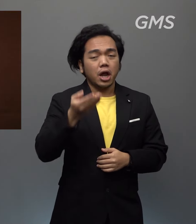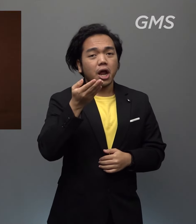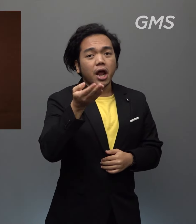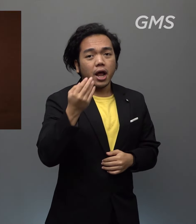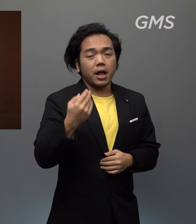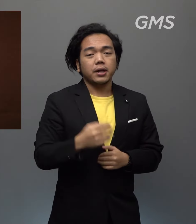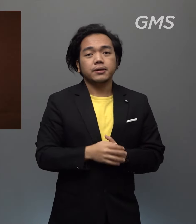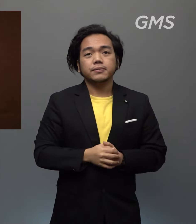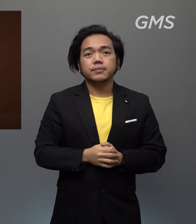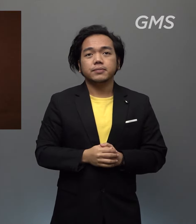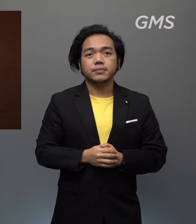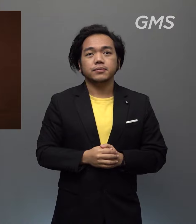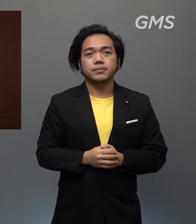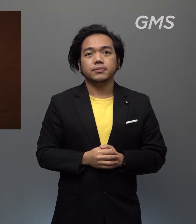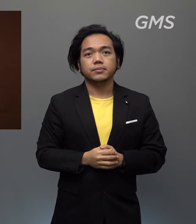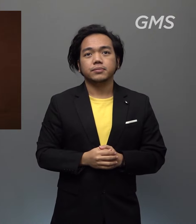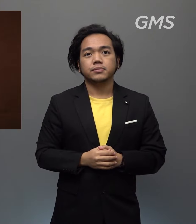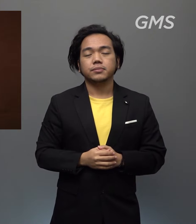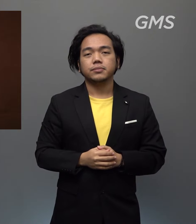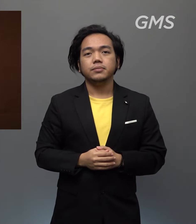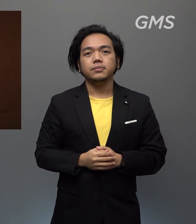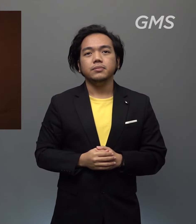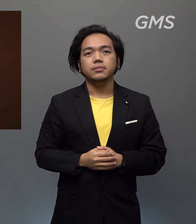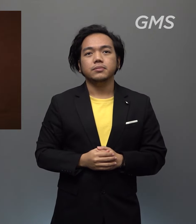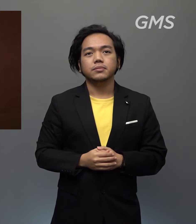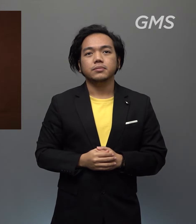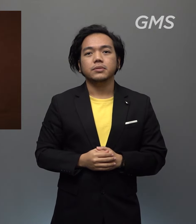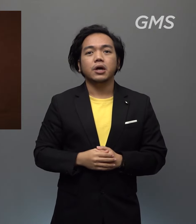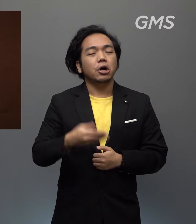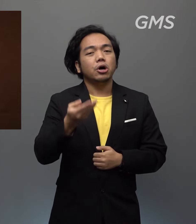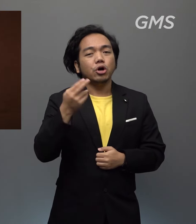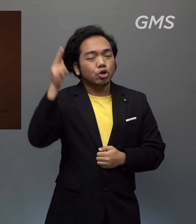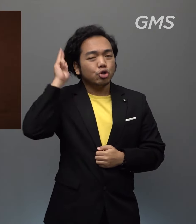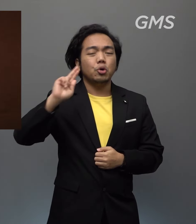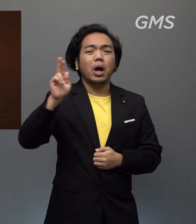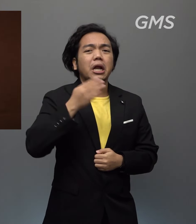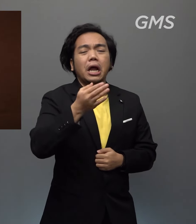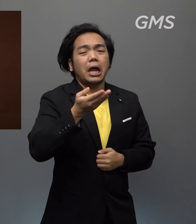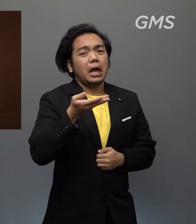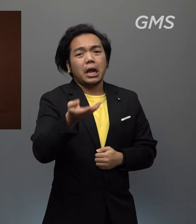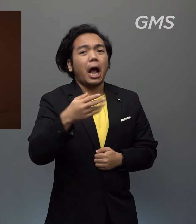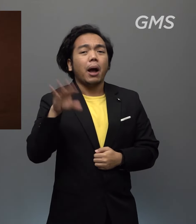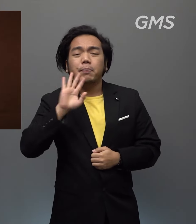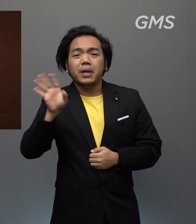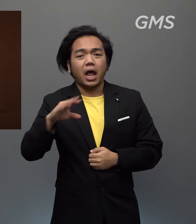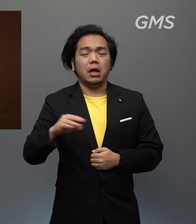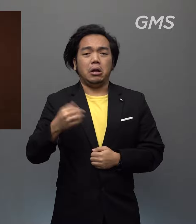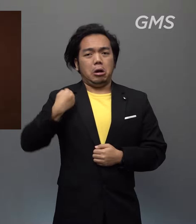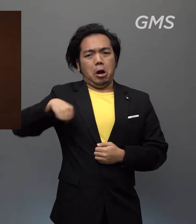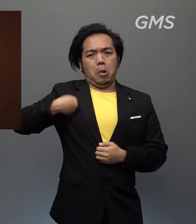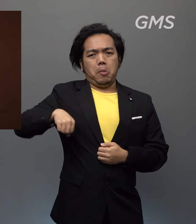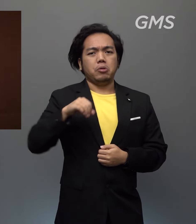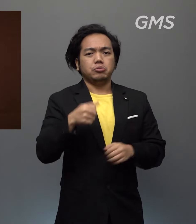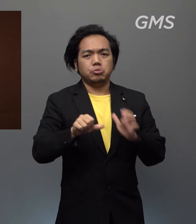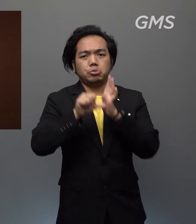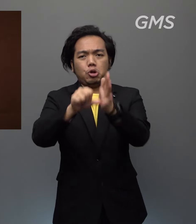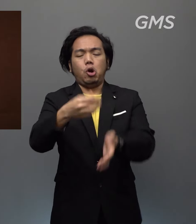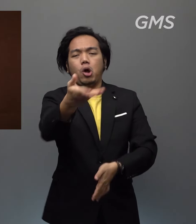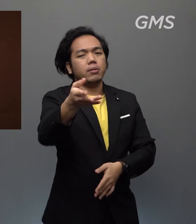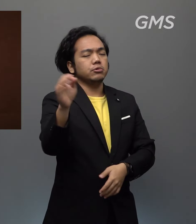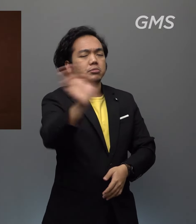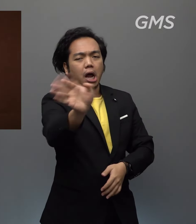semua masa-masa sulit ini. Hadapi keterpurukanmu. Saya tidak mau tolong kamu. Enggak begitu. Detik di mana mereka sadar